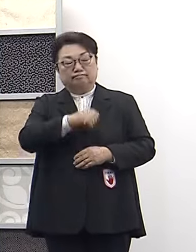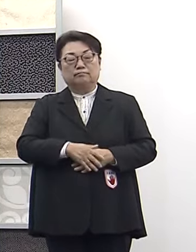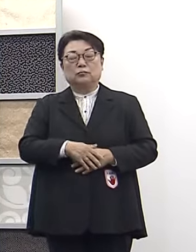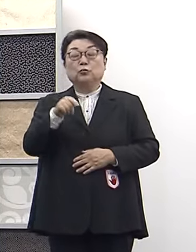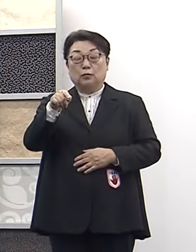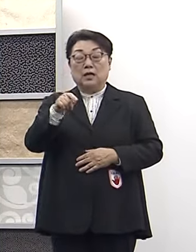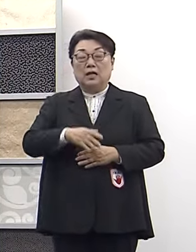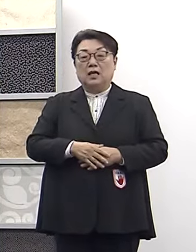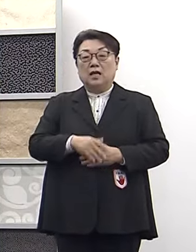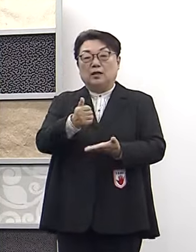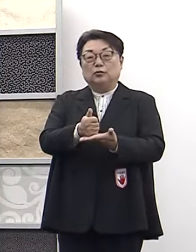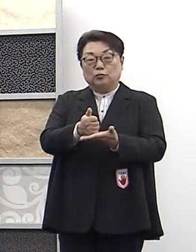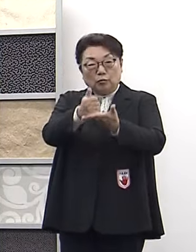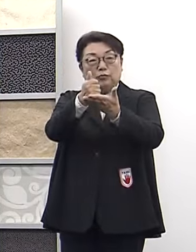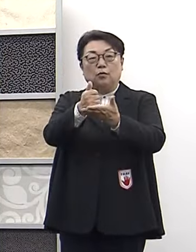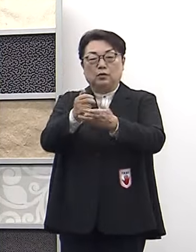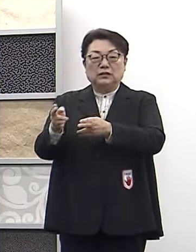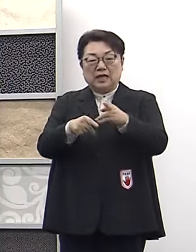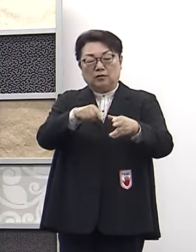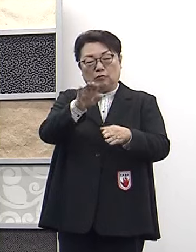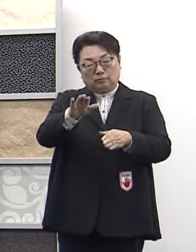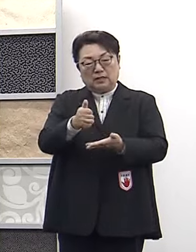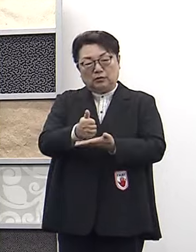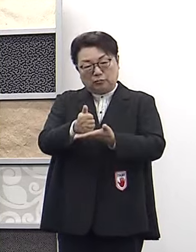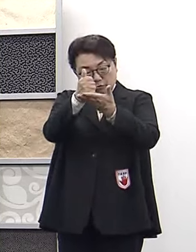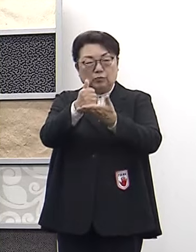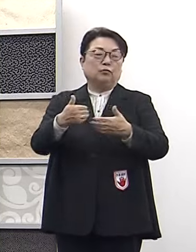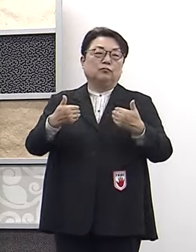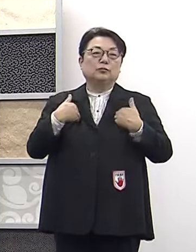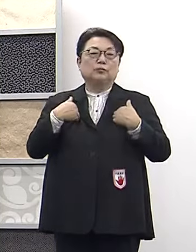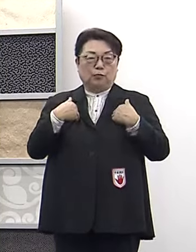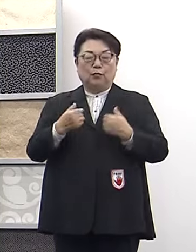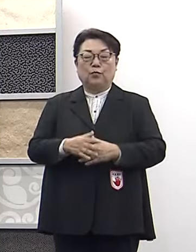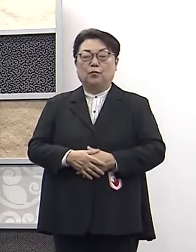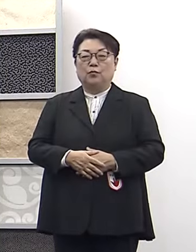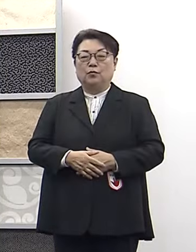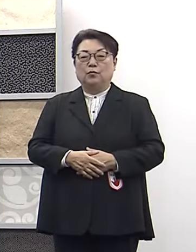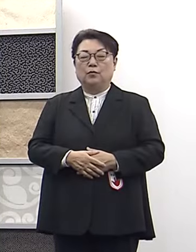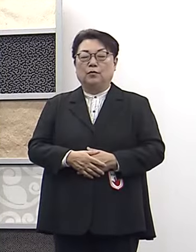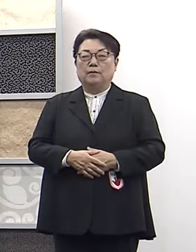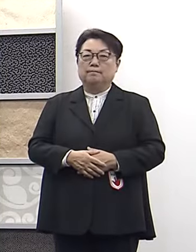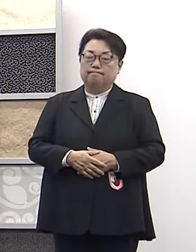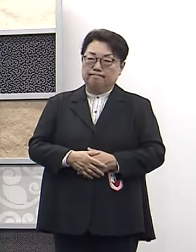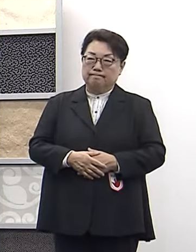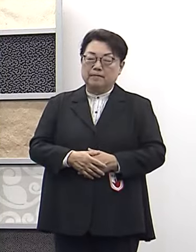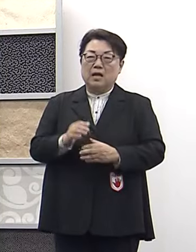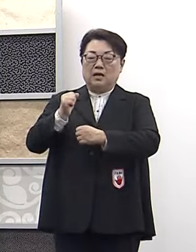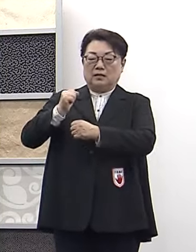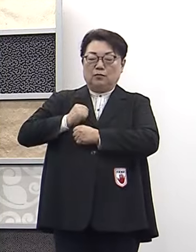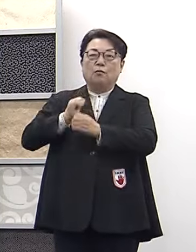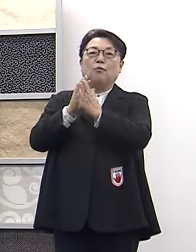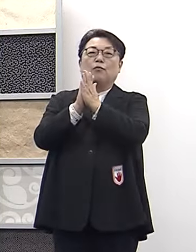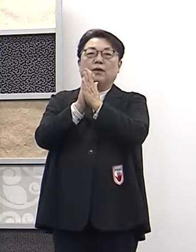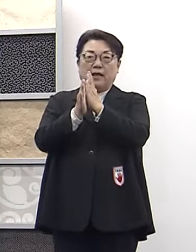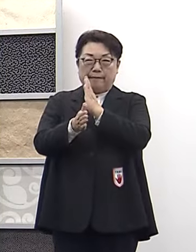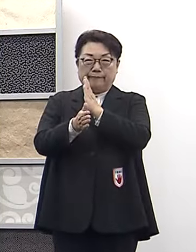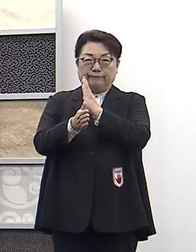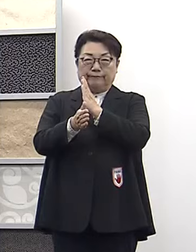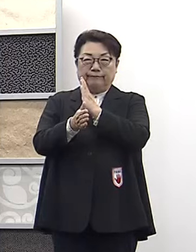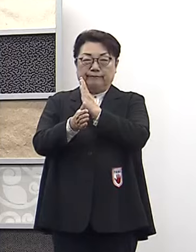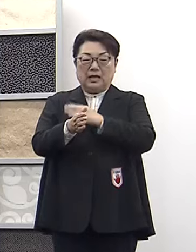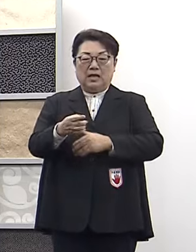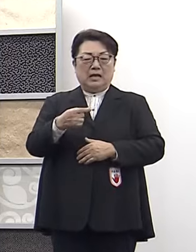は尊重していくべき制度であろうと思います。そういう意味で、ちょっとその兵庫の、県は私自身